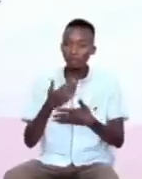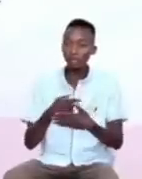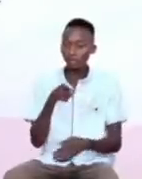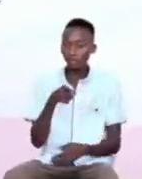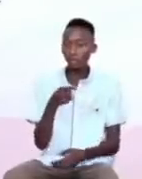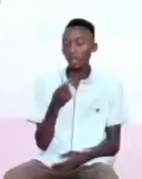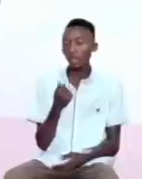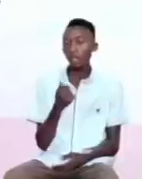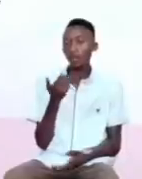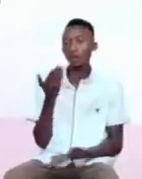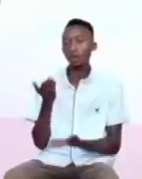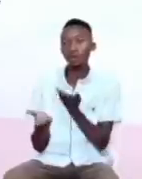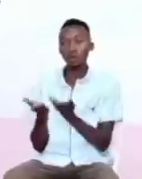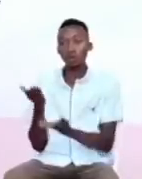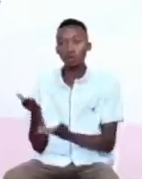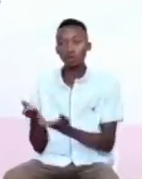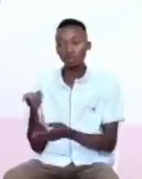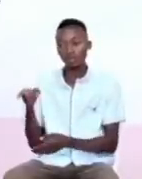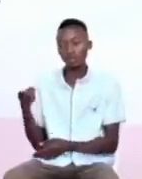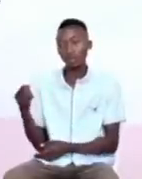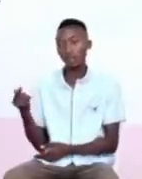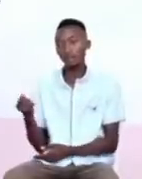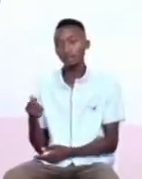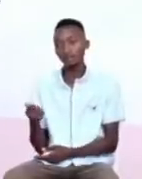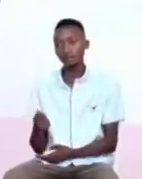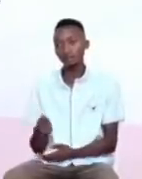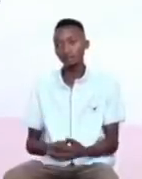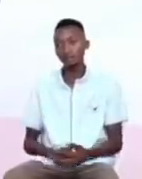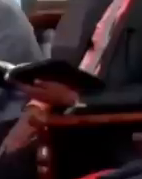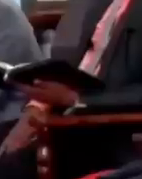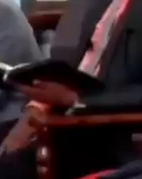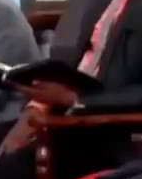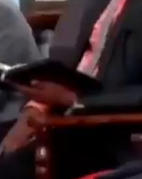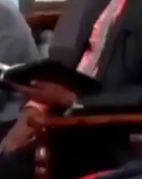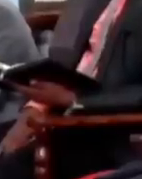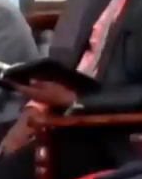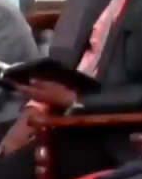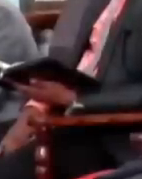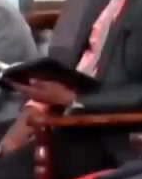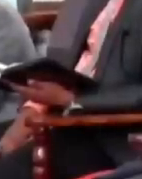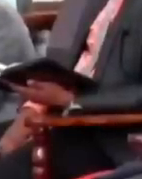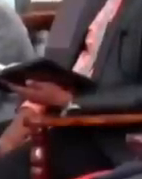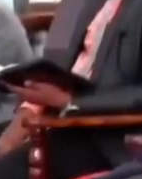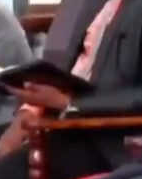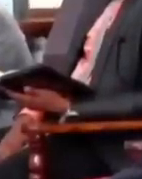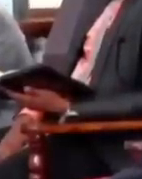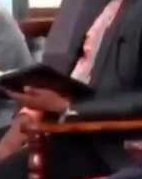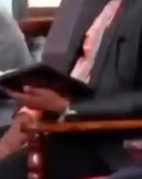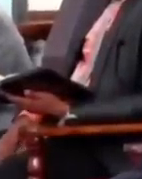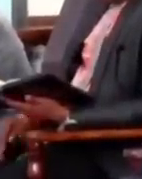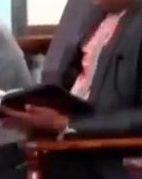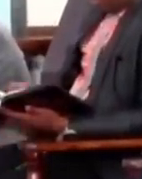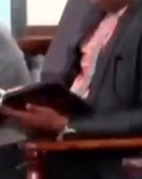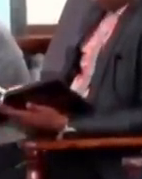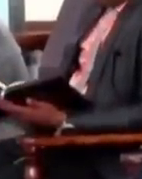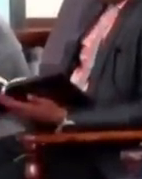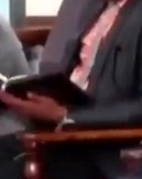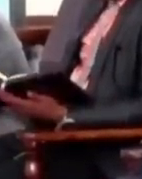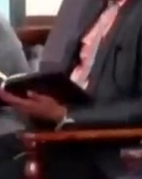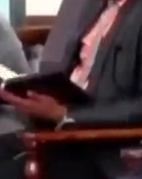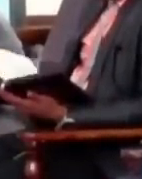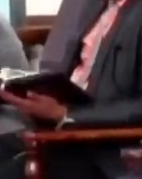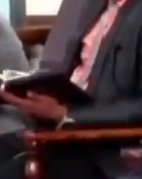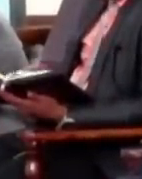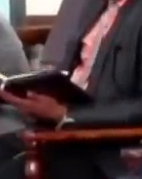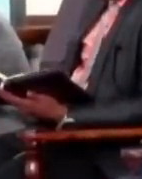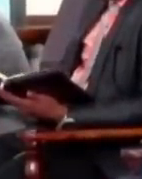inalipa kuliko biashara ya kitu gani? Ya fedha. Ya fedha, endelea. Na faida yake ni nyingi kuliko dhahabu safi. Yani sasa